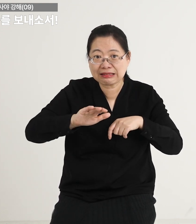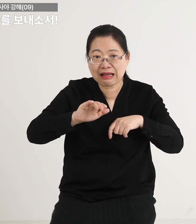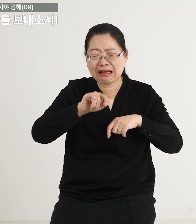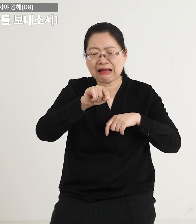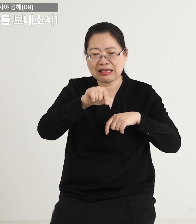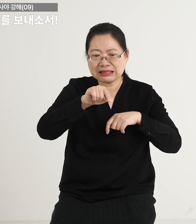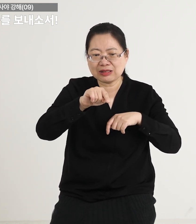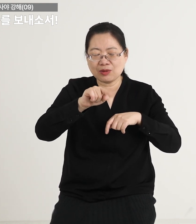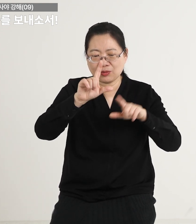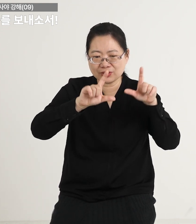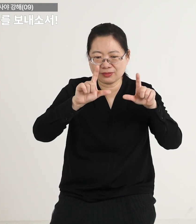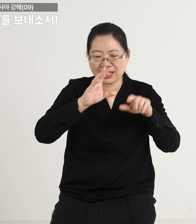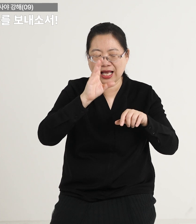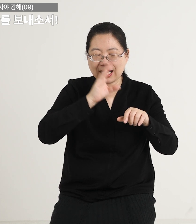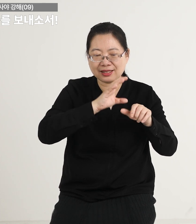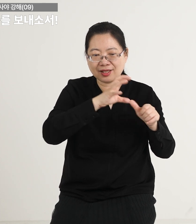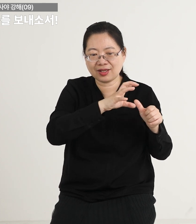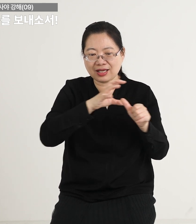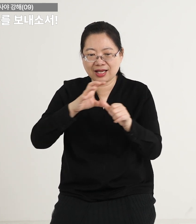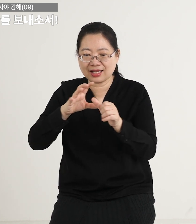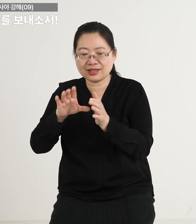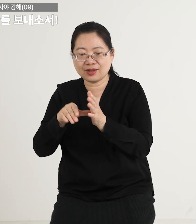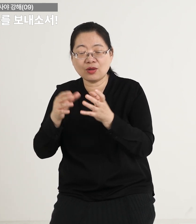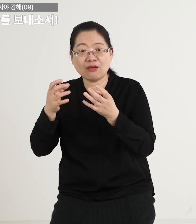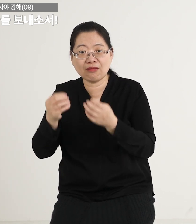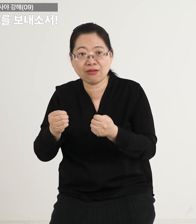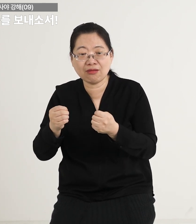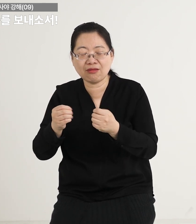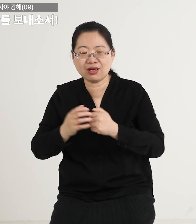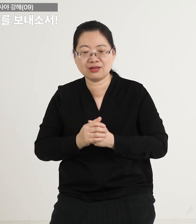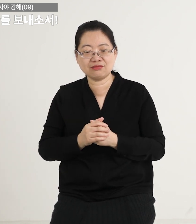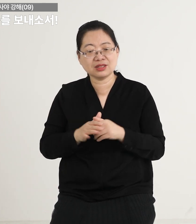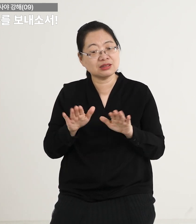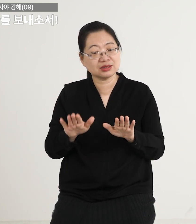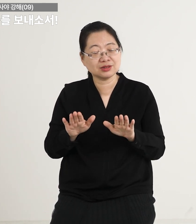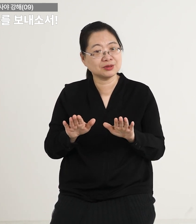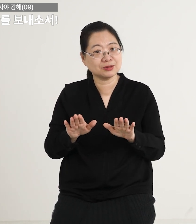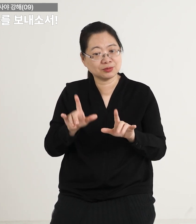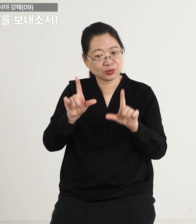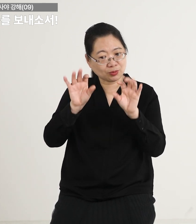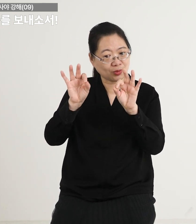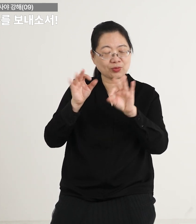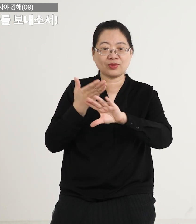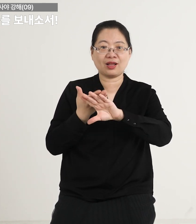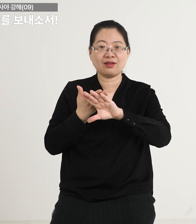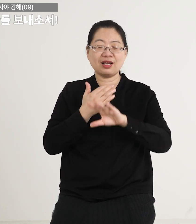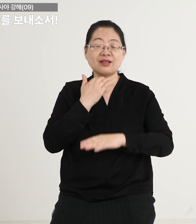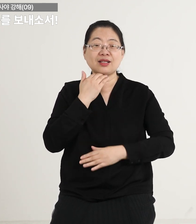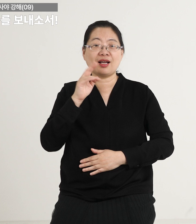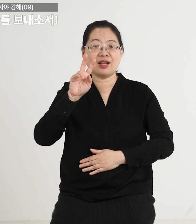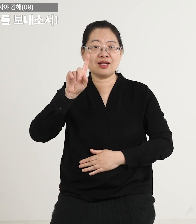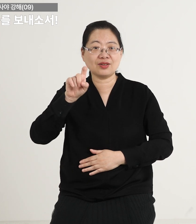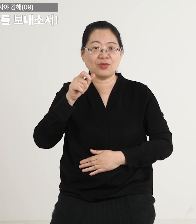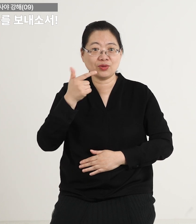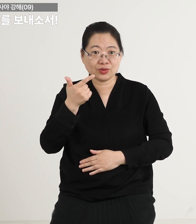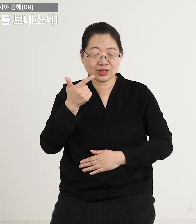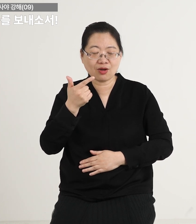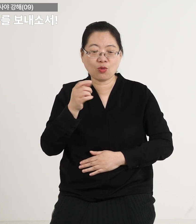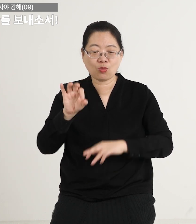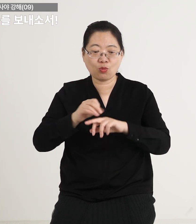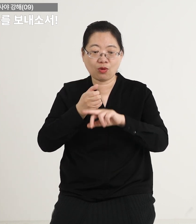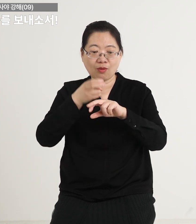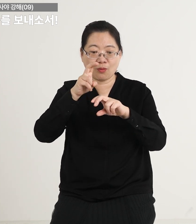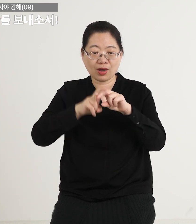악한 도구로 소용될 때가 참 많습니다. 근데 이 경우는 좀 달라요. 16살에 왕이 됐는데